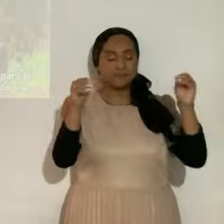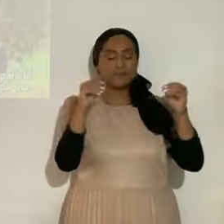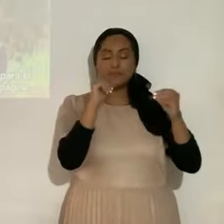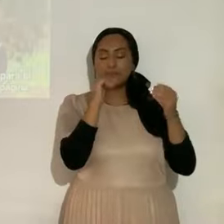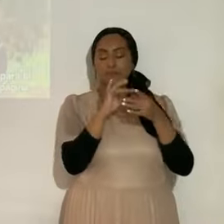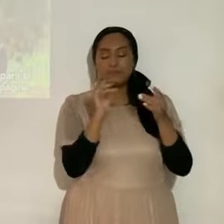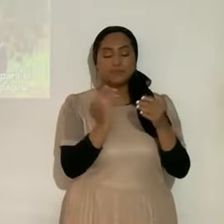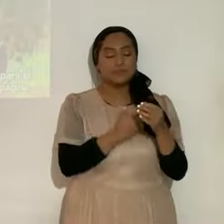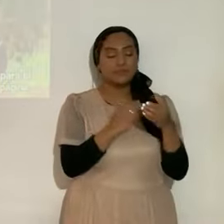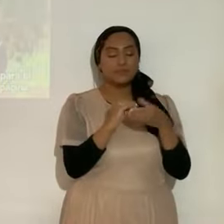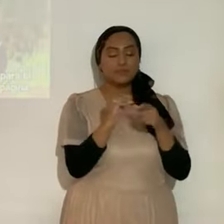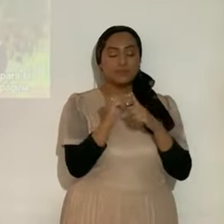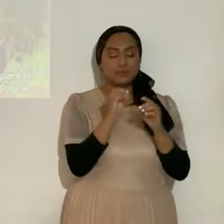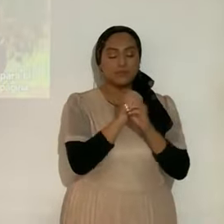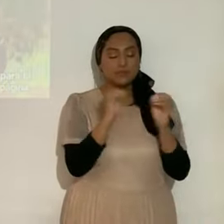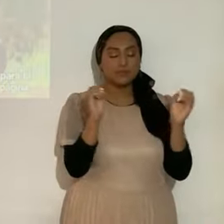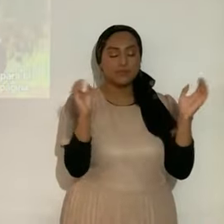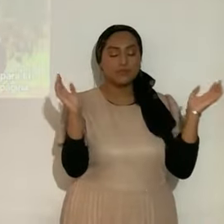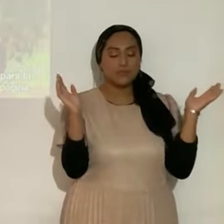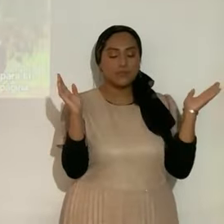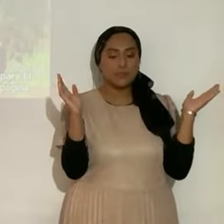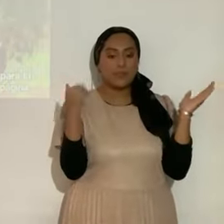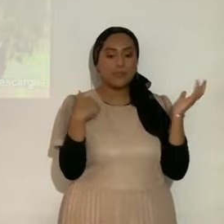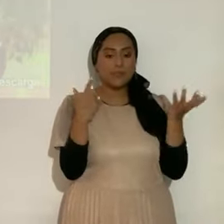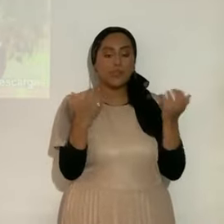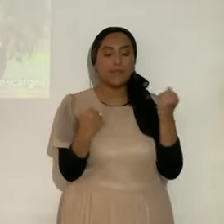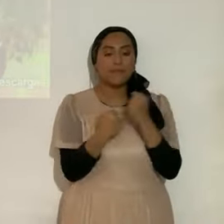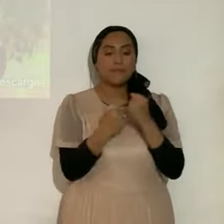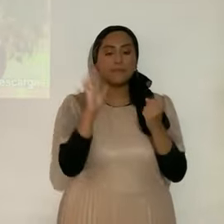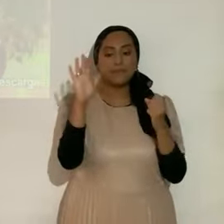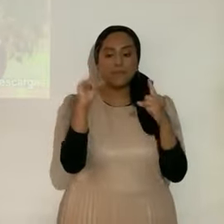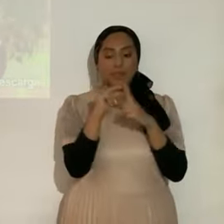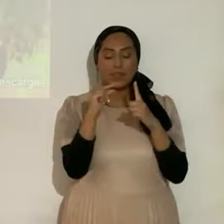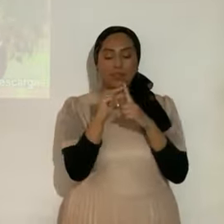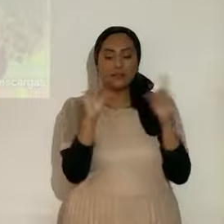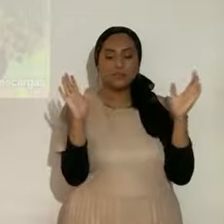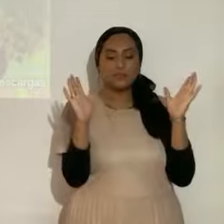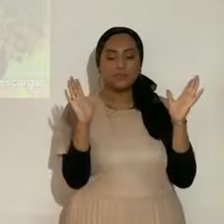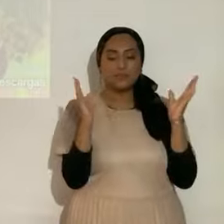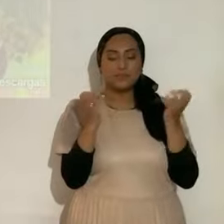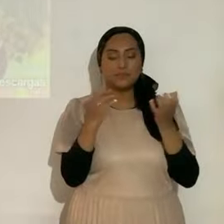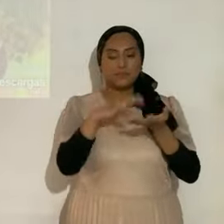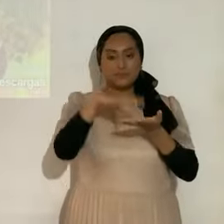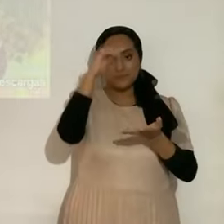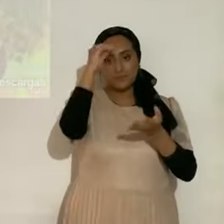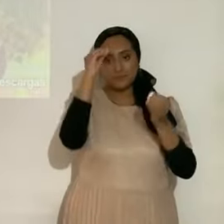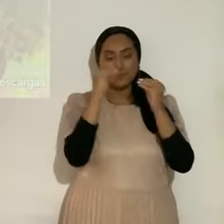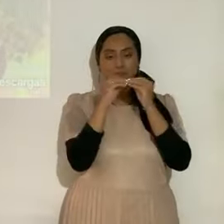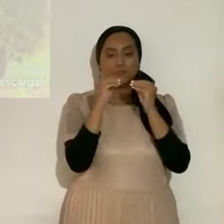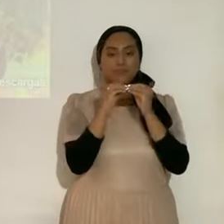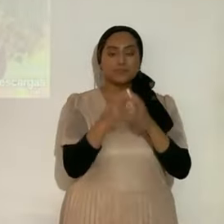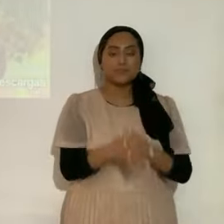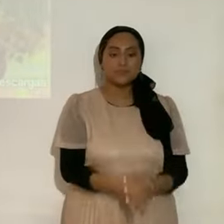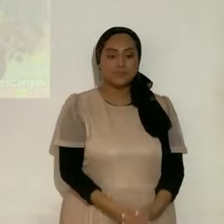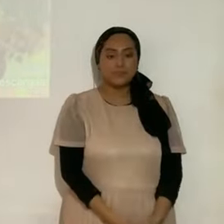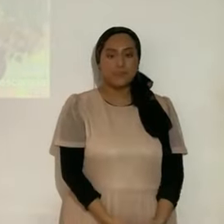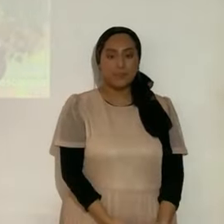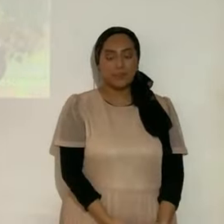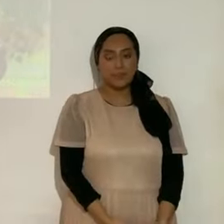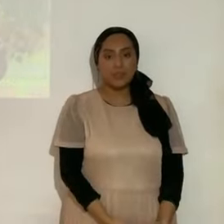propias palabras, Padre, sino queremos ser edificados en tu palabra, en tu Torah, Padre, y queremos saber más de ti, conocer tus maravillas y